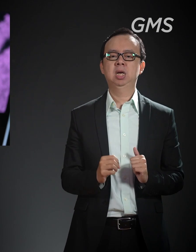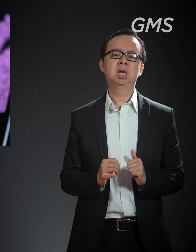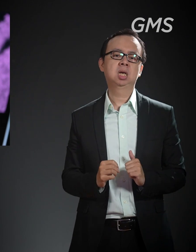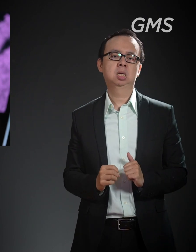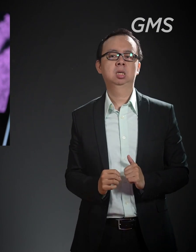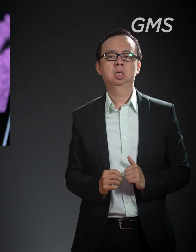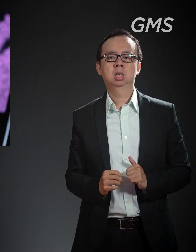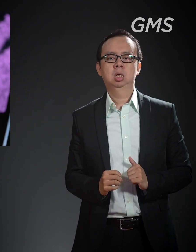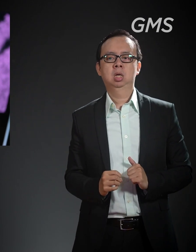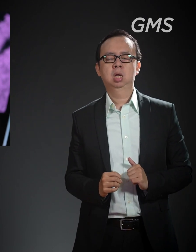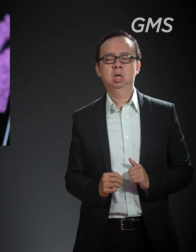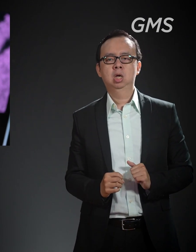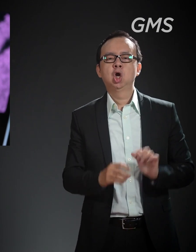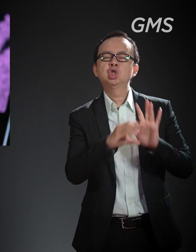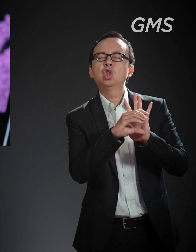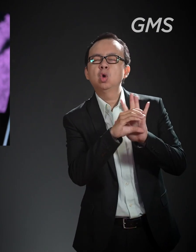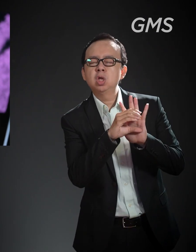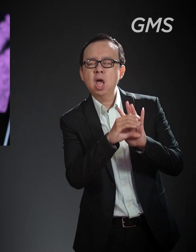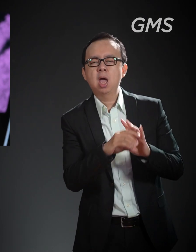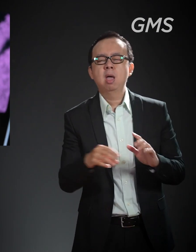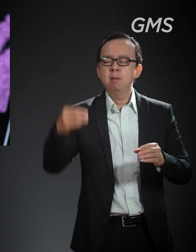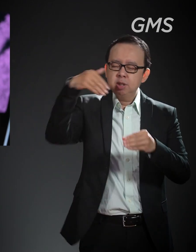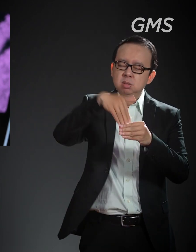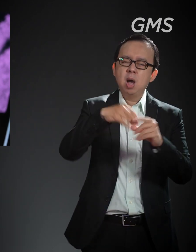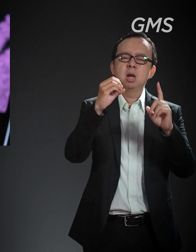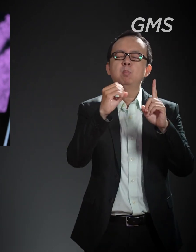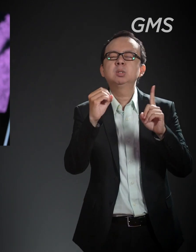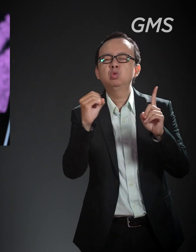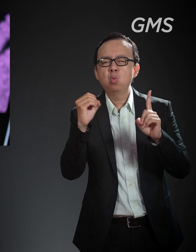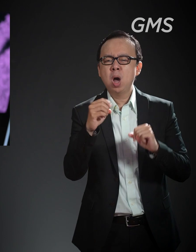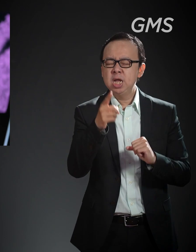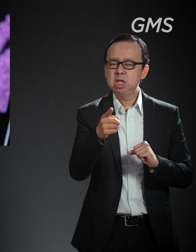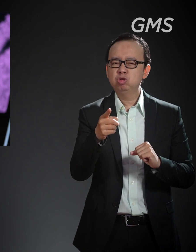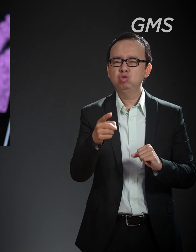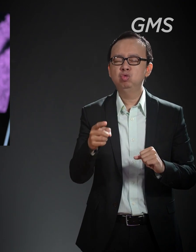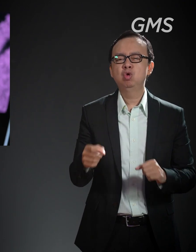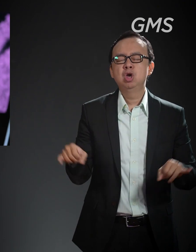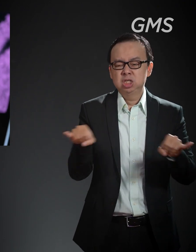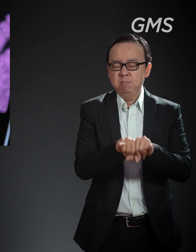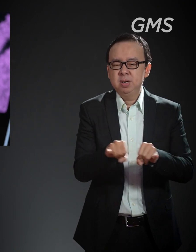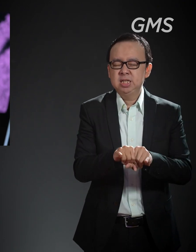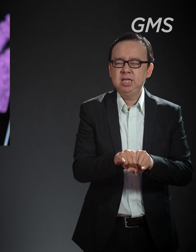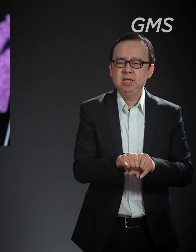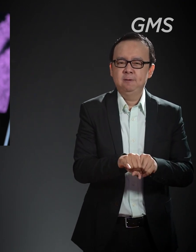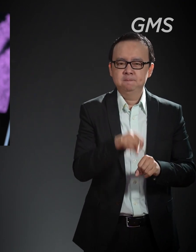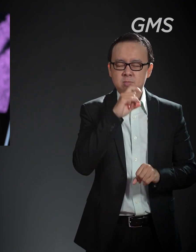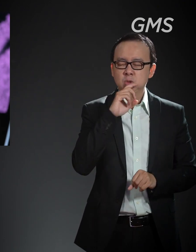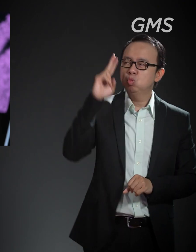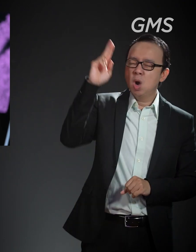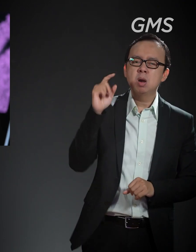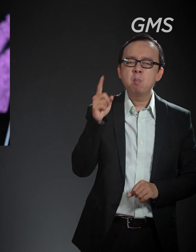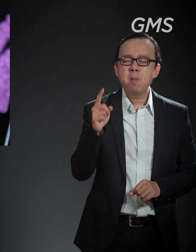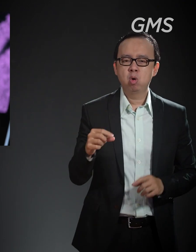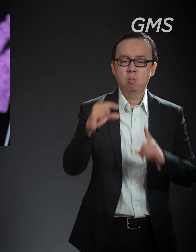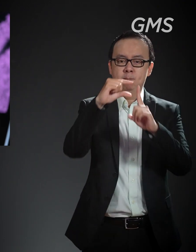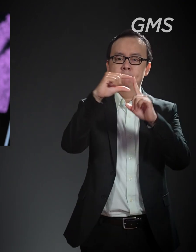Persepuluhan kalau salah tafsir dianggap seperti taxation atau seperti perpajakan sorga. Padahal nggak begitu loh. Nggak